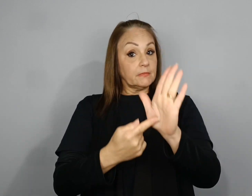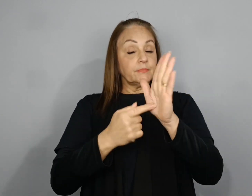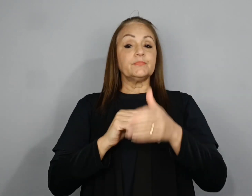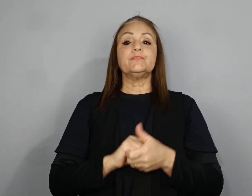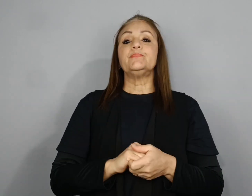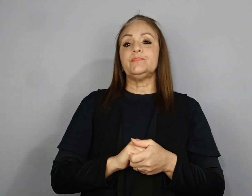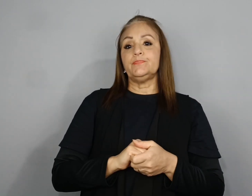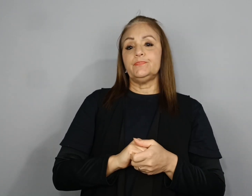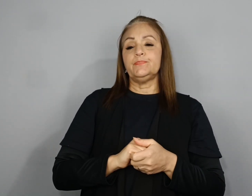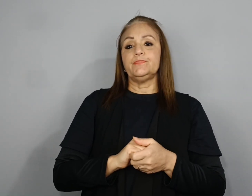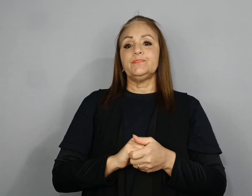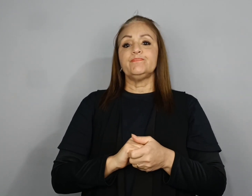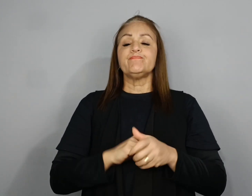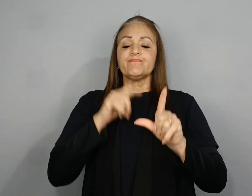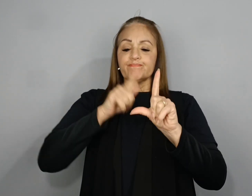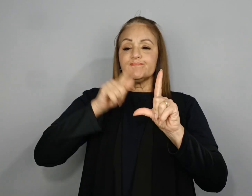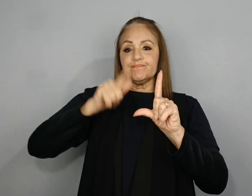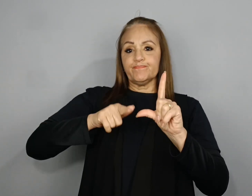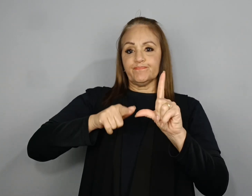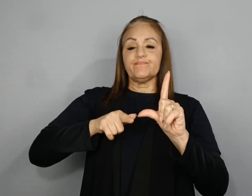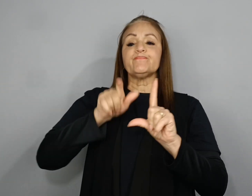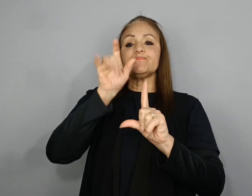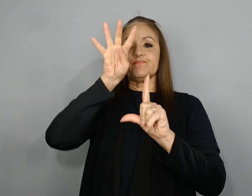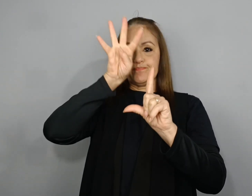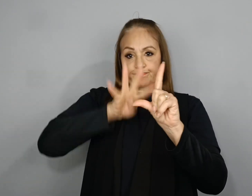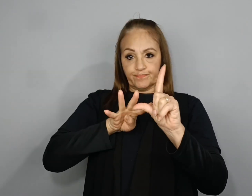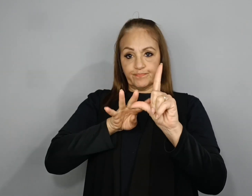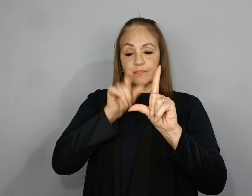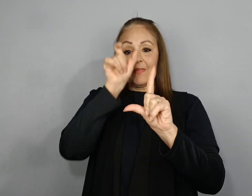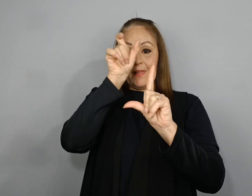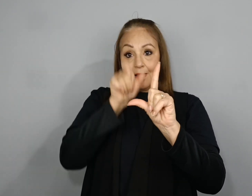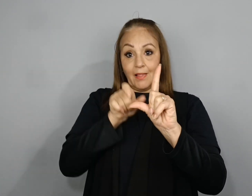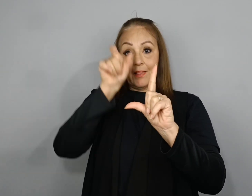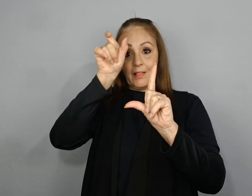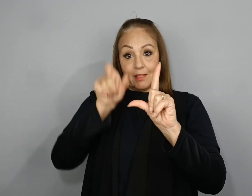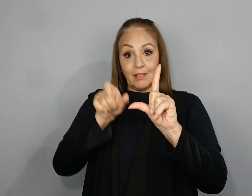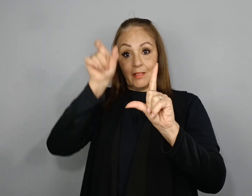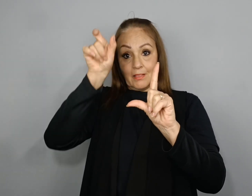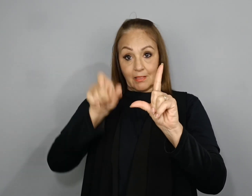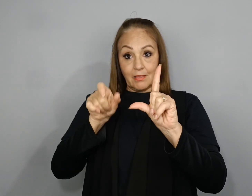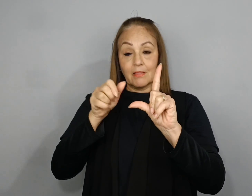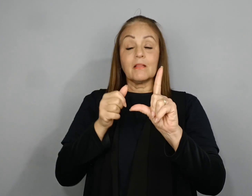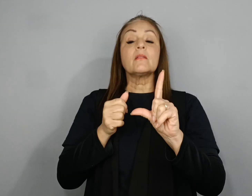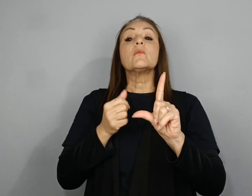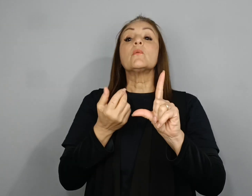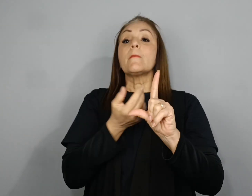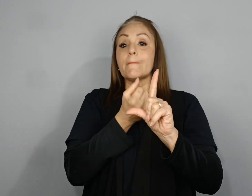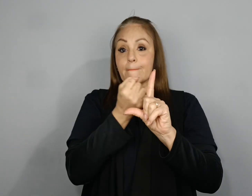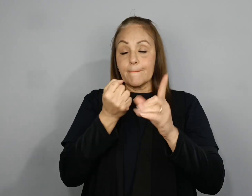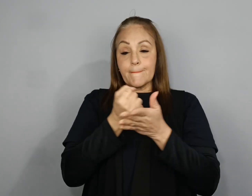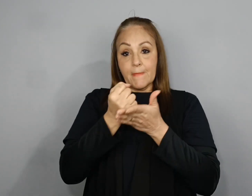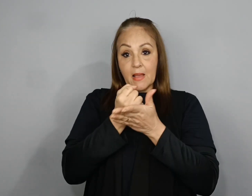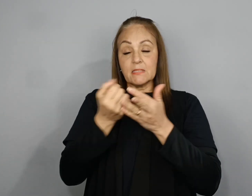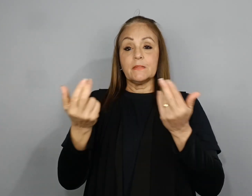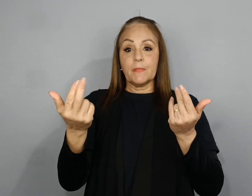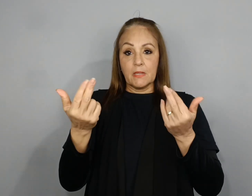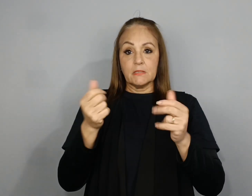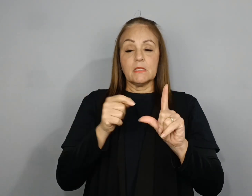Gráfico de colunas. Os retângulos têm a mesma base e as alturas representam o número ou frequência